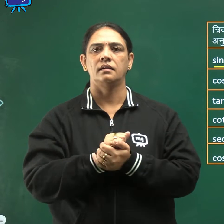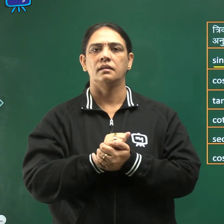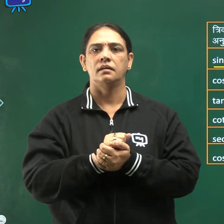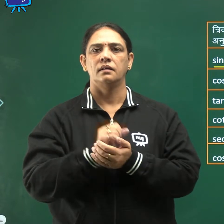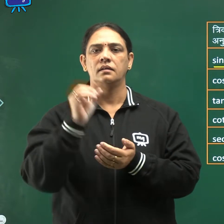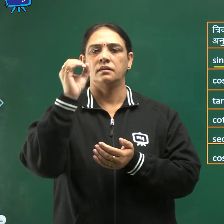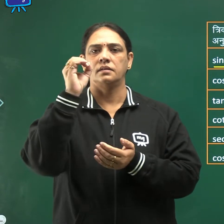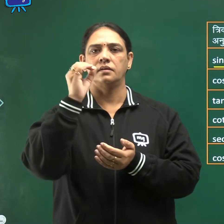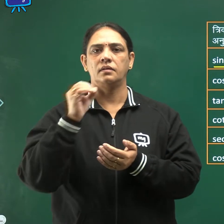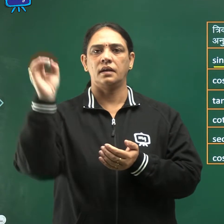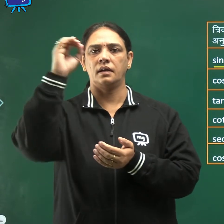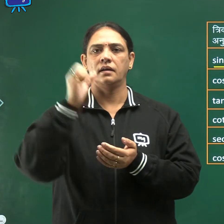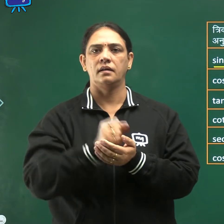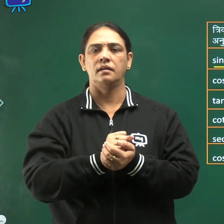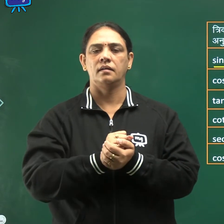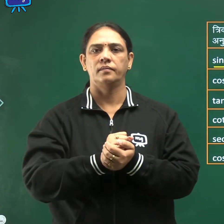0 डिग्री